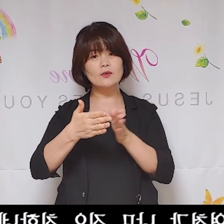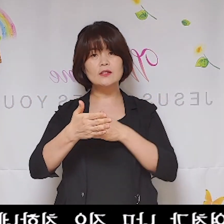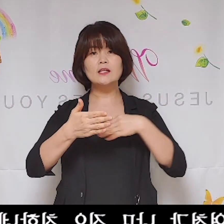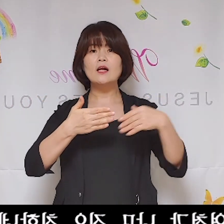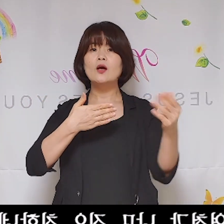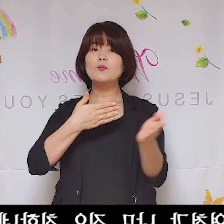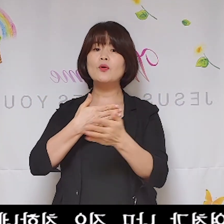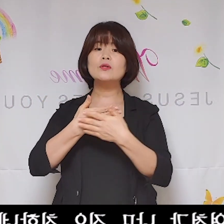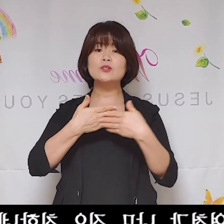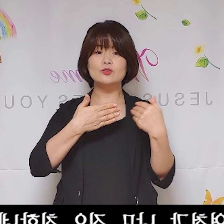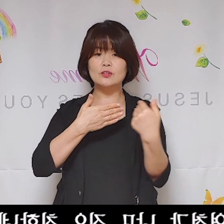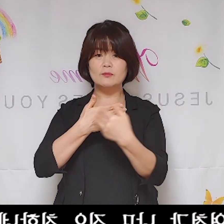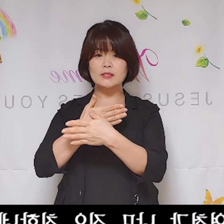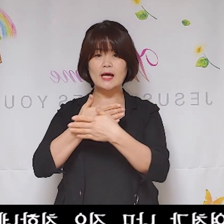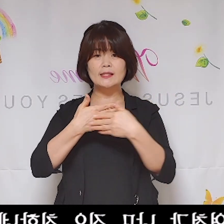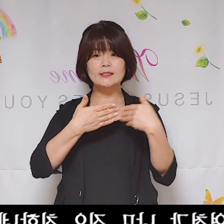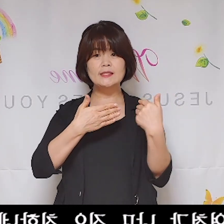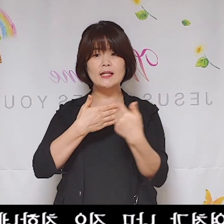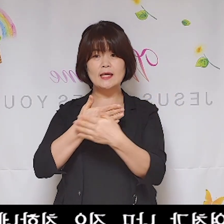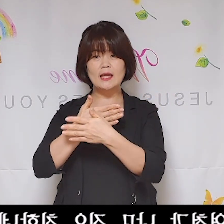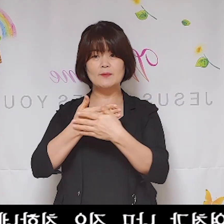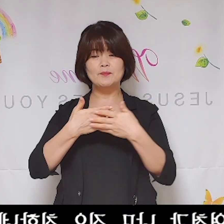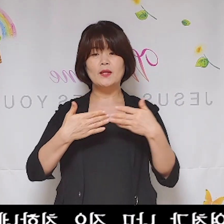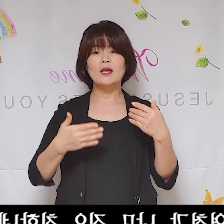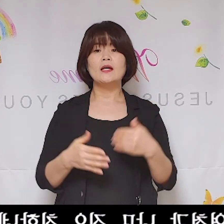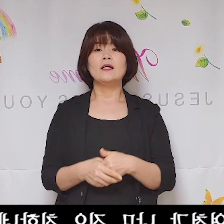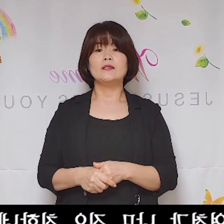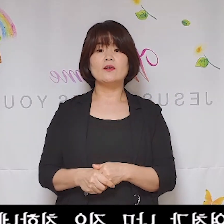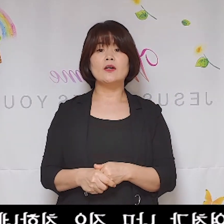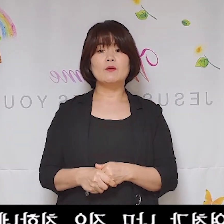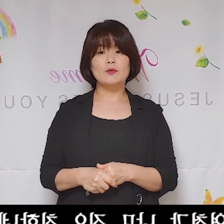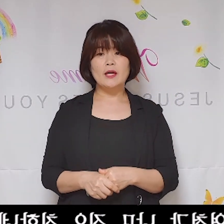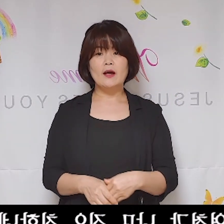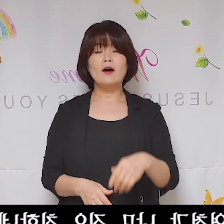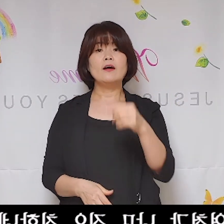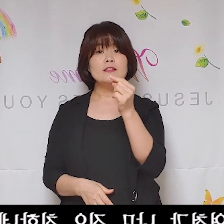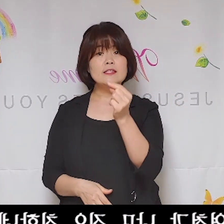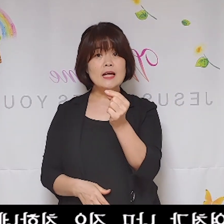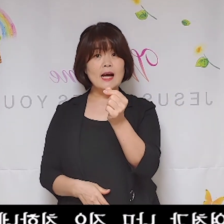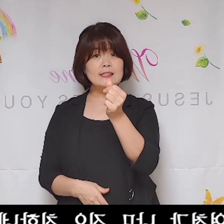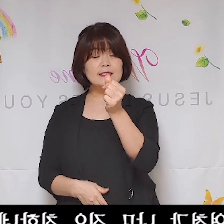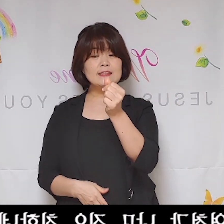거를 표현해 주는 겁니다. 칠하네. 연결해 볼게요. 작은